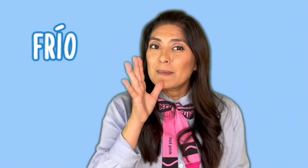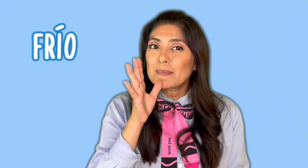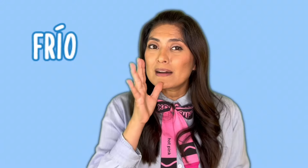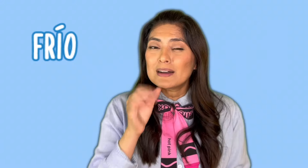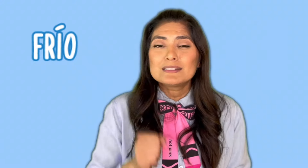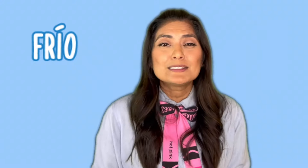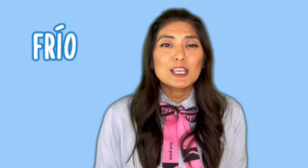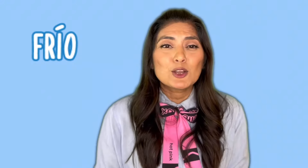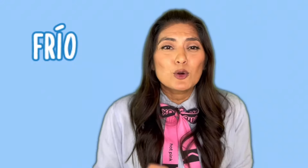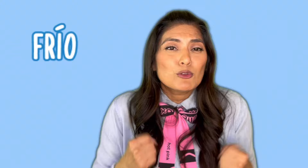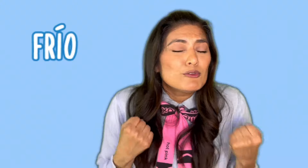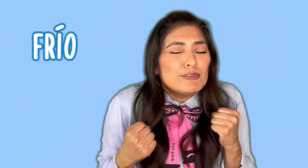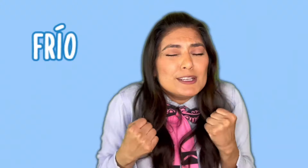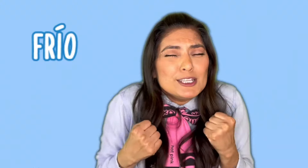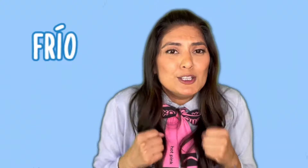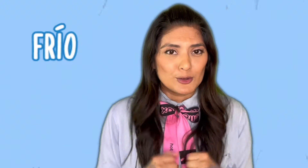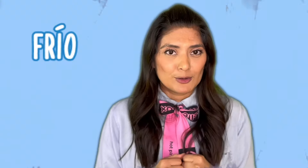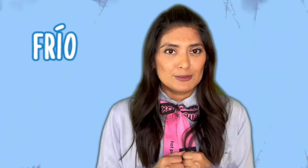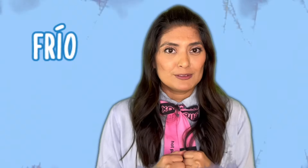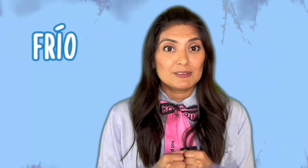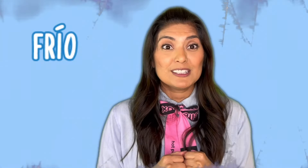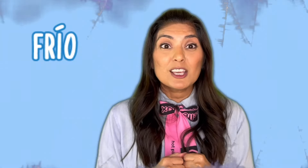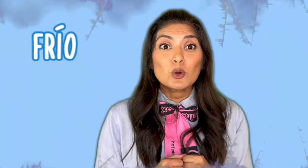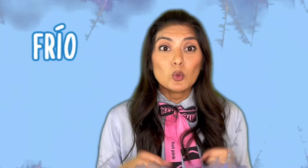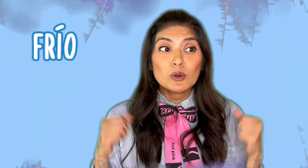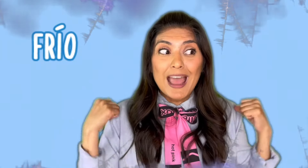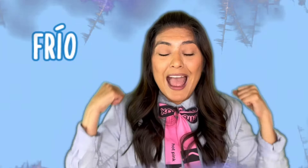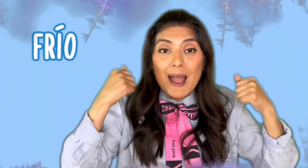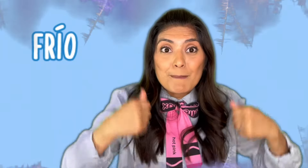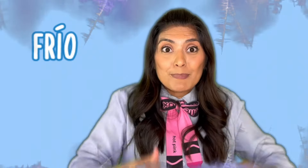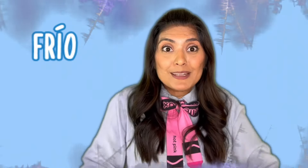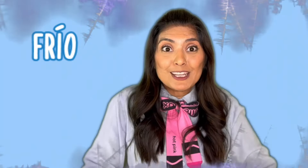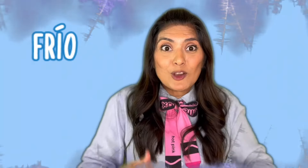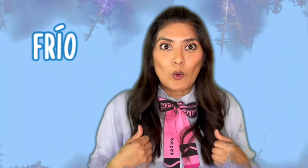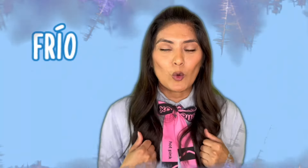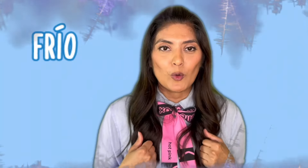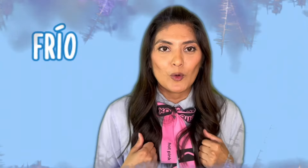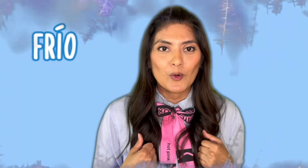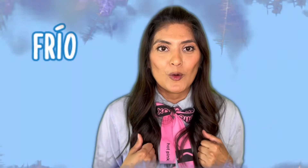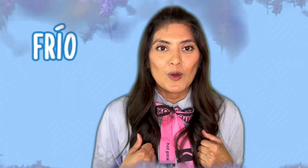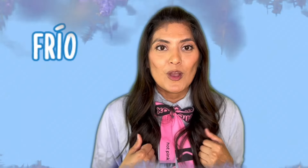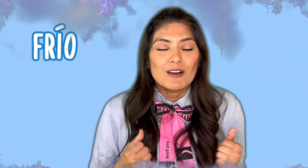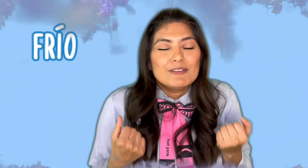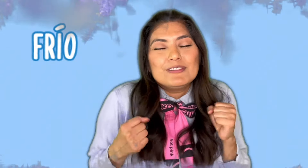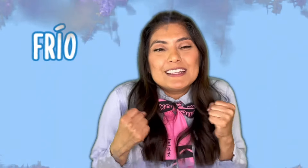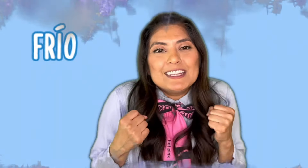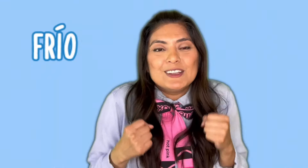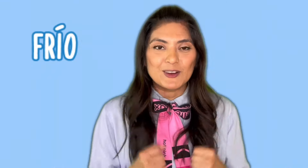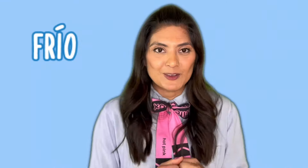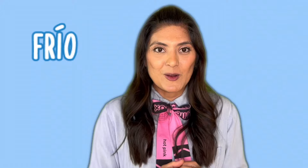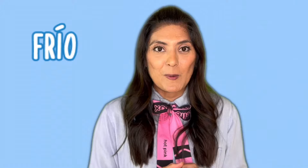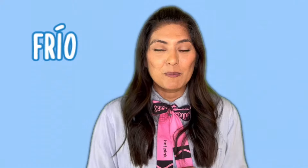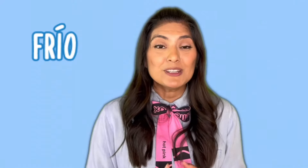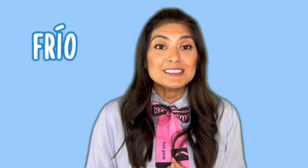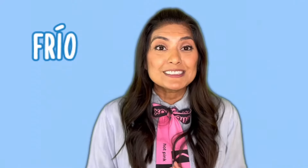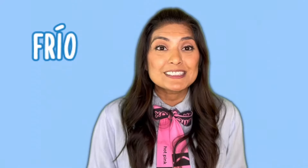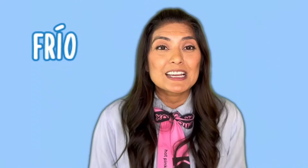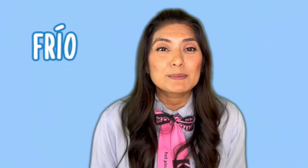Mamá, tengo frío. Quiero un abrigo. Frío. ¿Puedes enseñarme